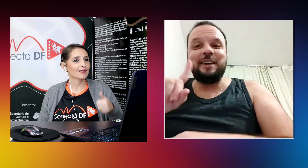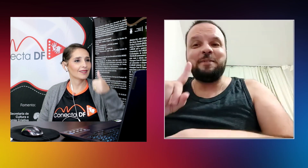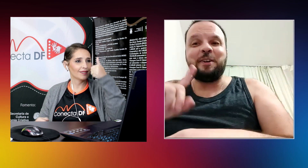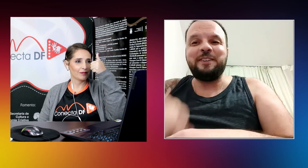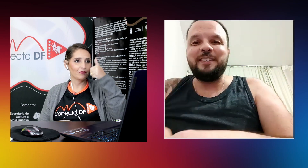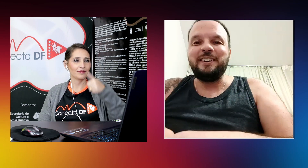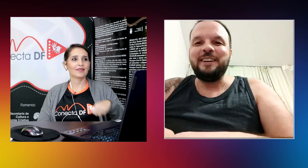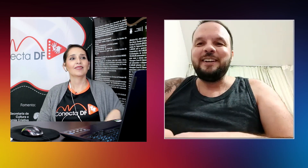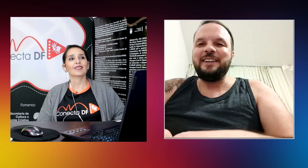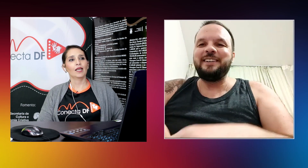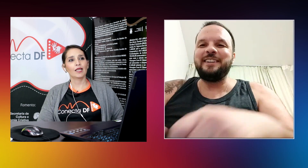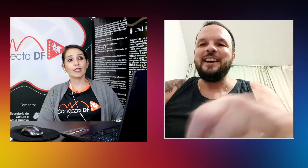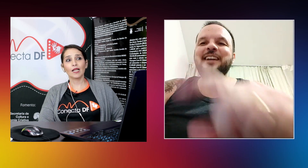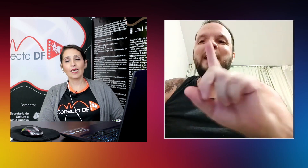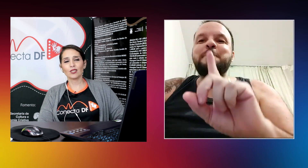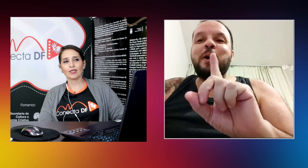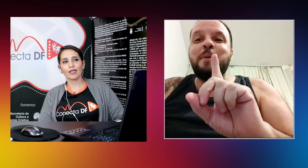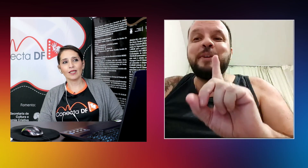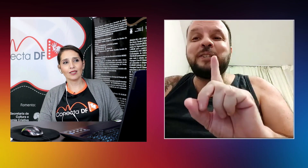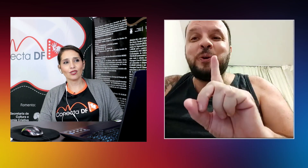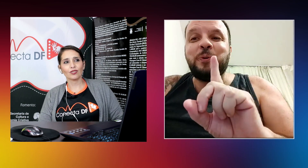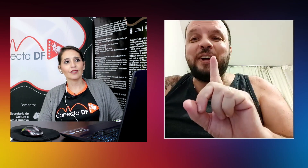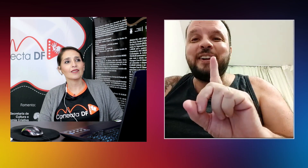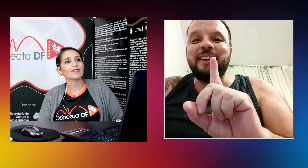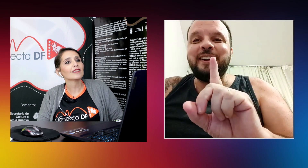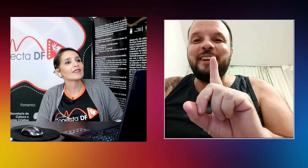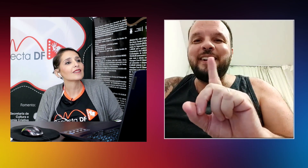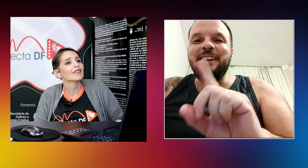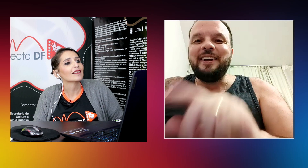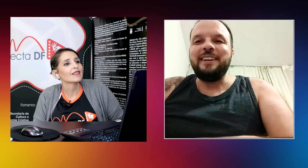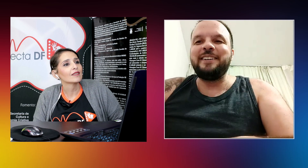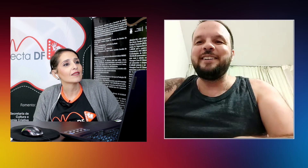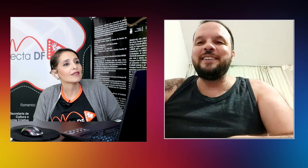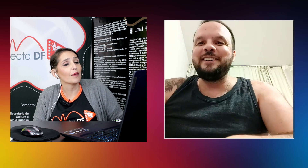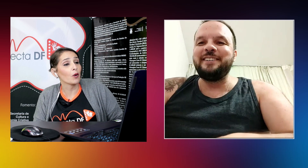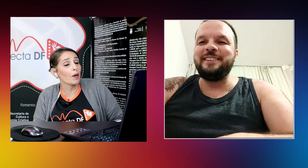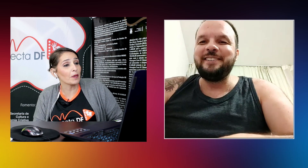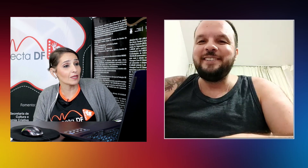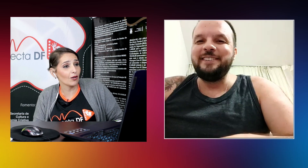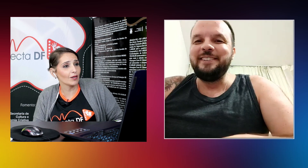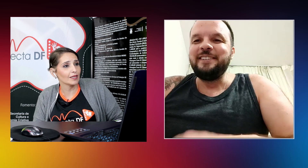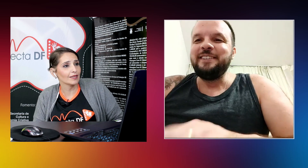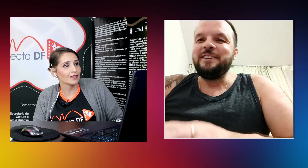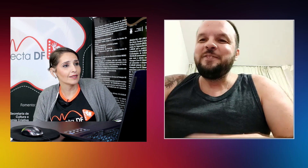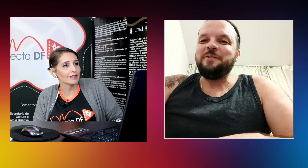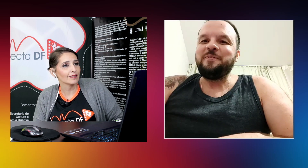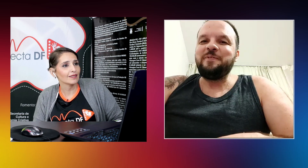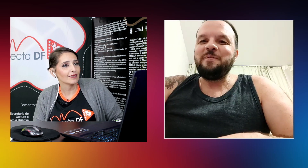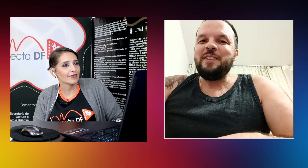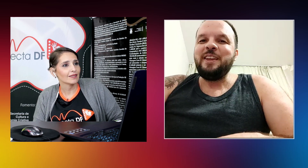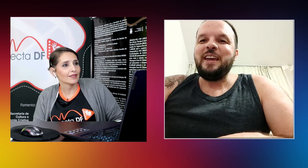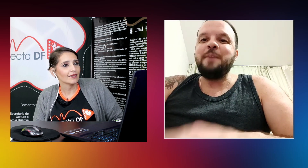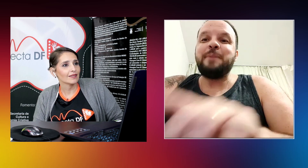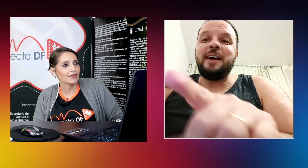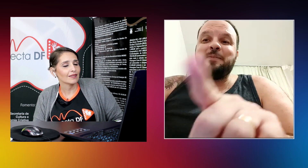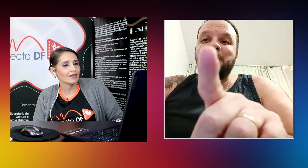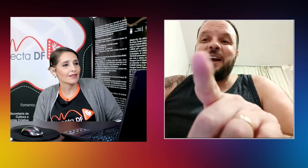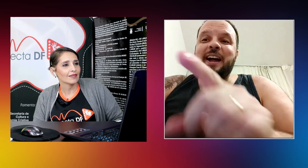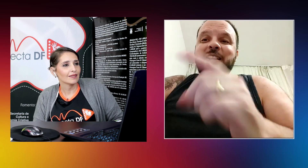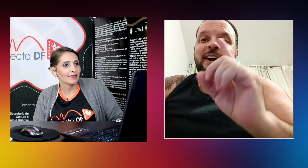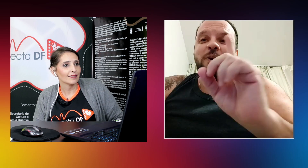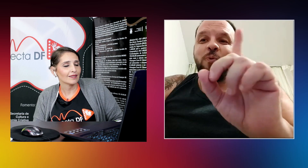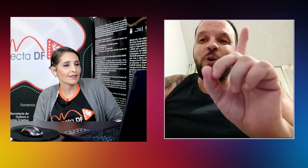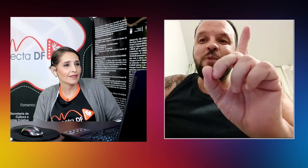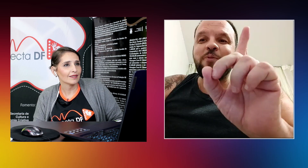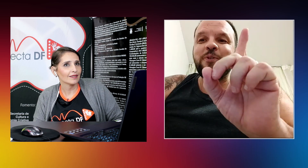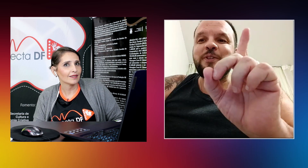Italiana. Excelente, Dá para uma excelente. pessoa. Dá para uma pessoa? Para